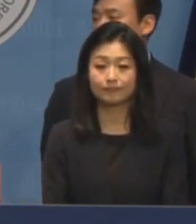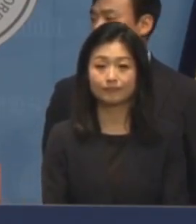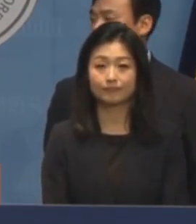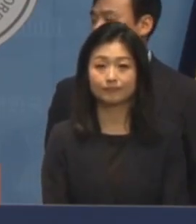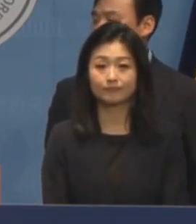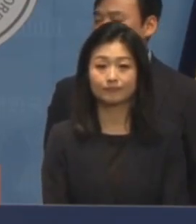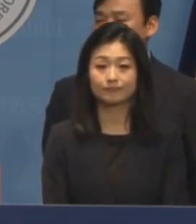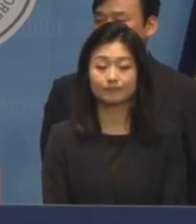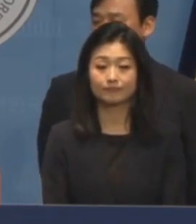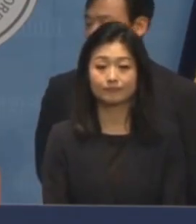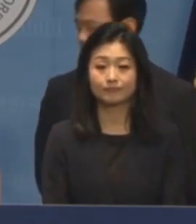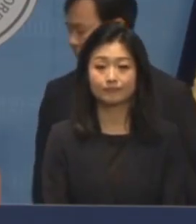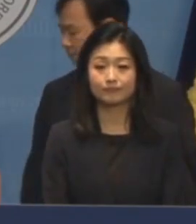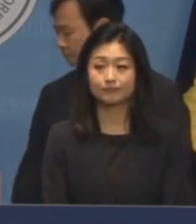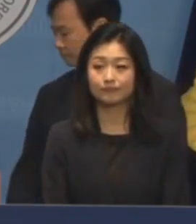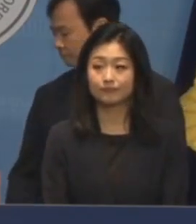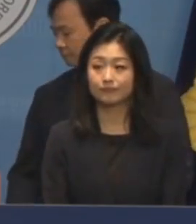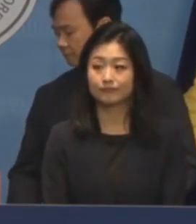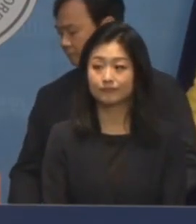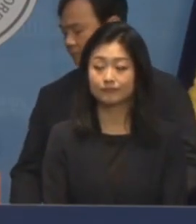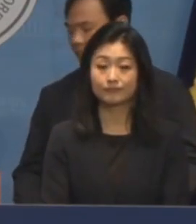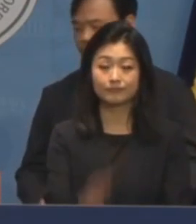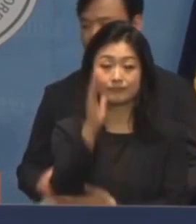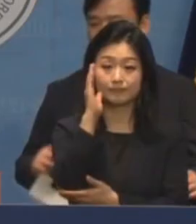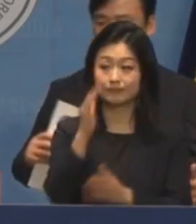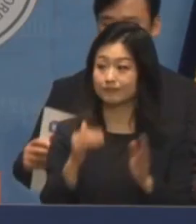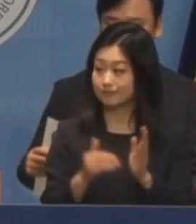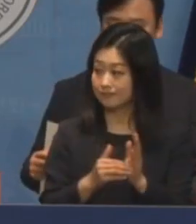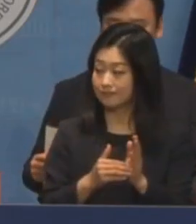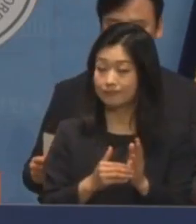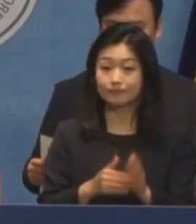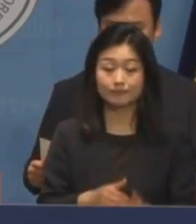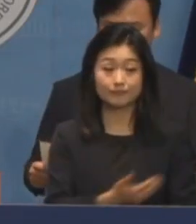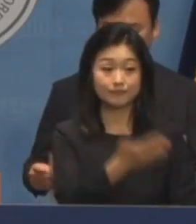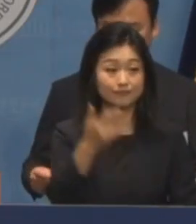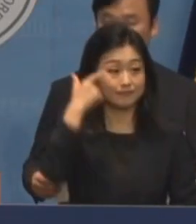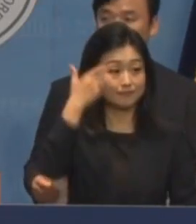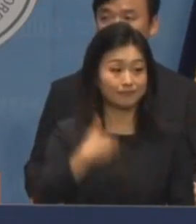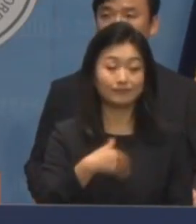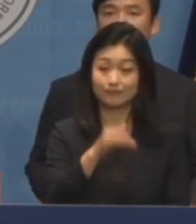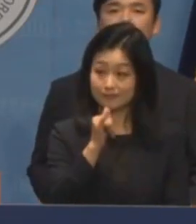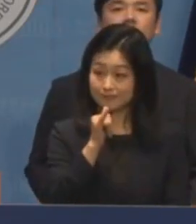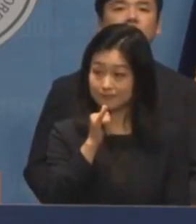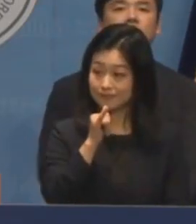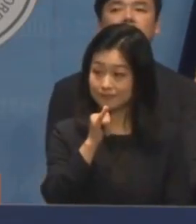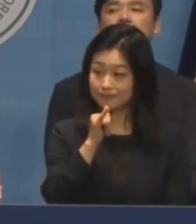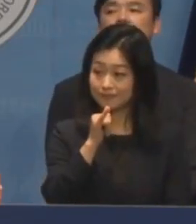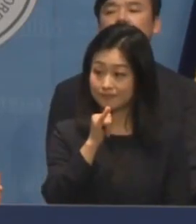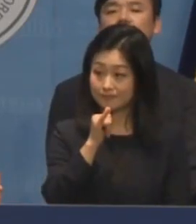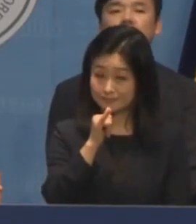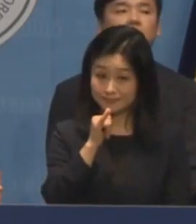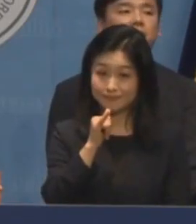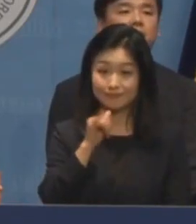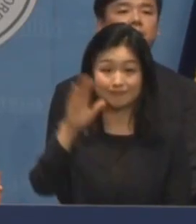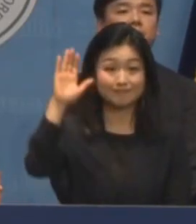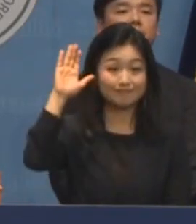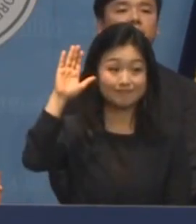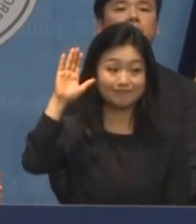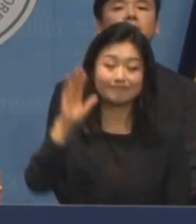네, 저희 발언이 끝났는데 기자님들 혹시 질문이 있으시면 손을 들어주시면